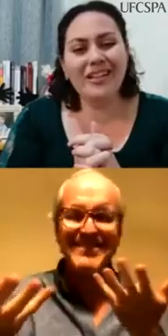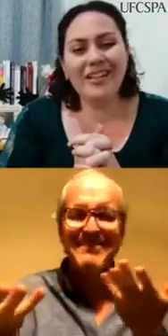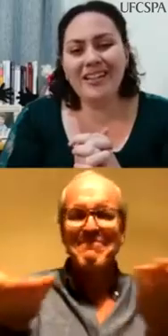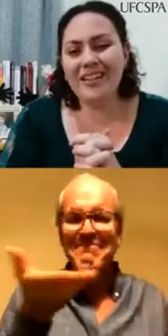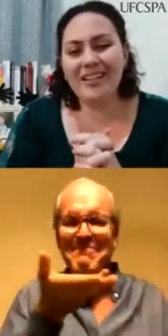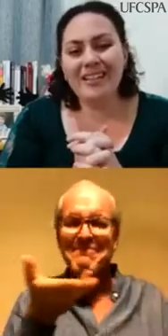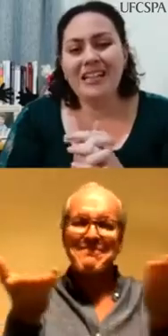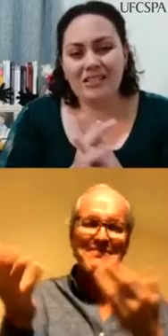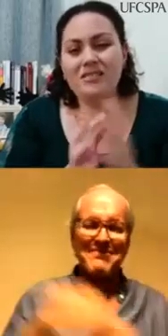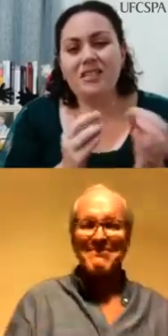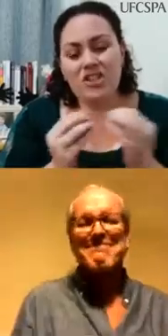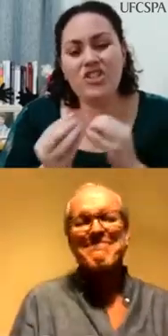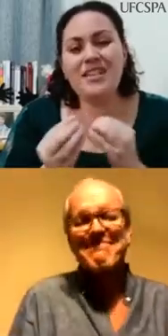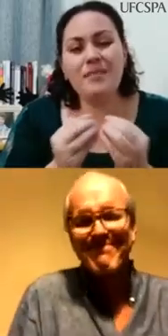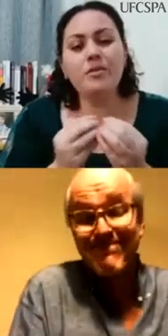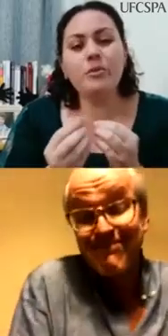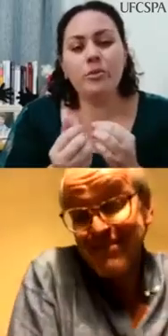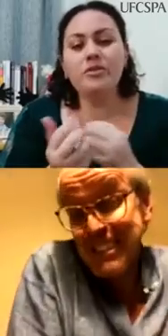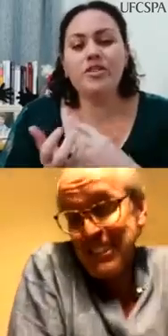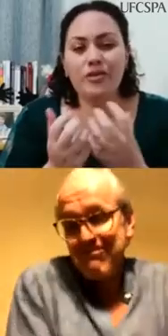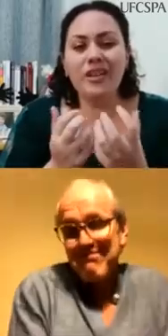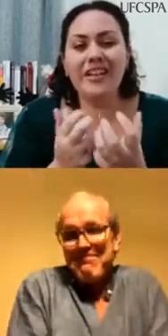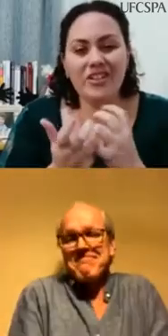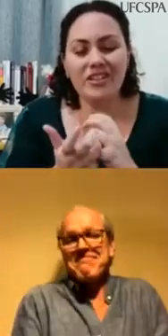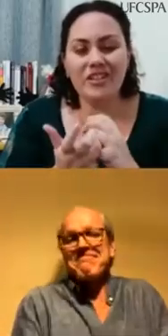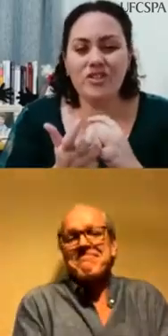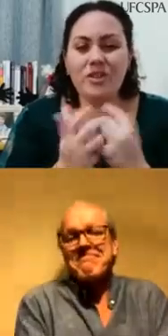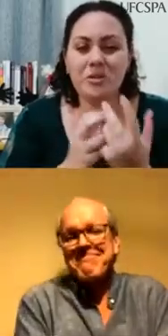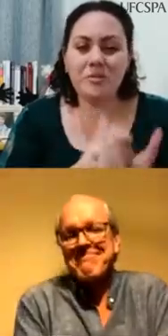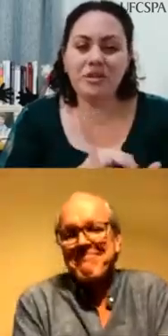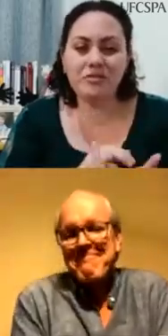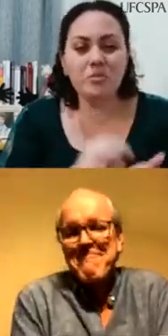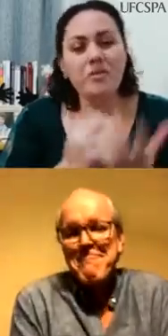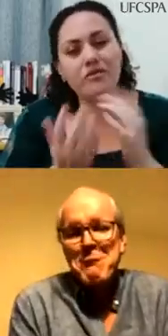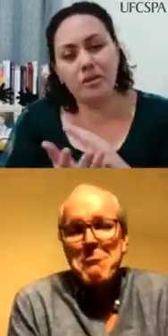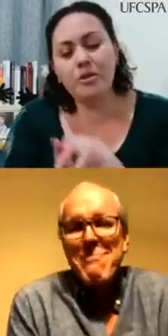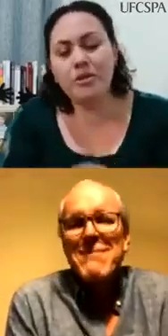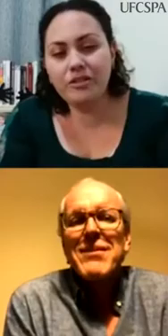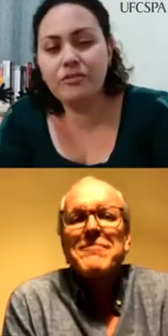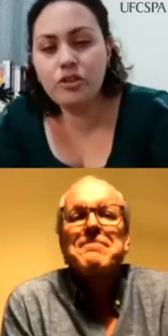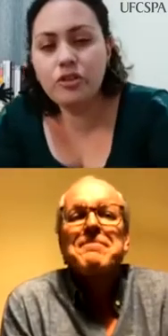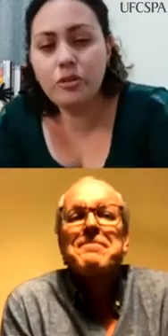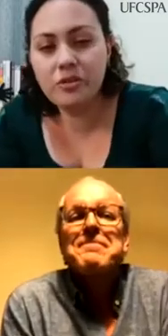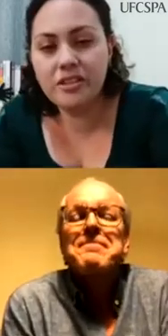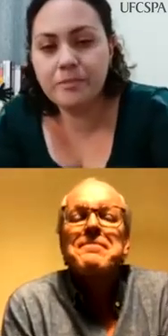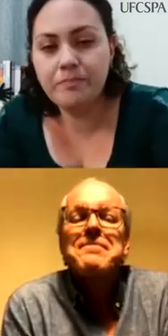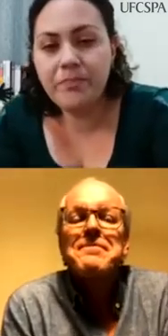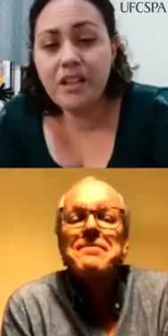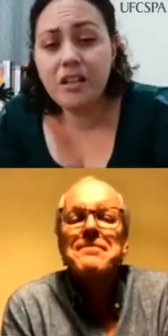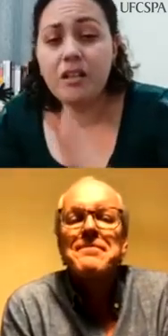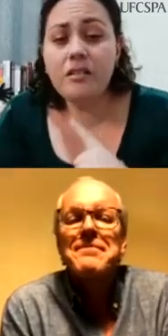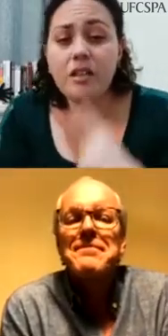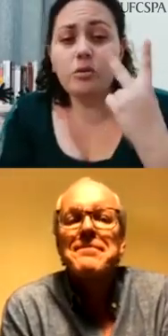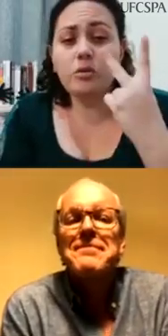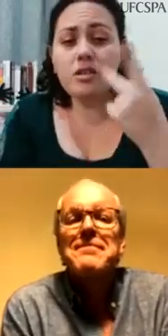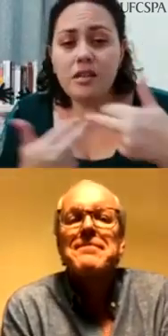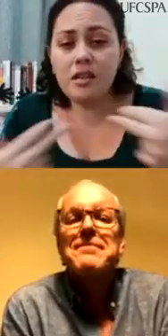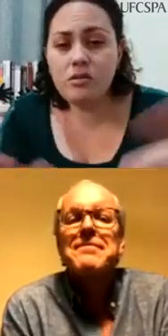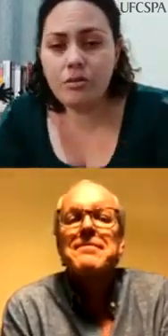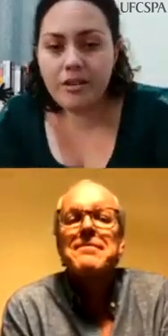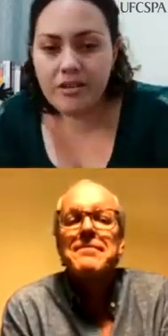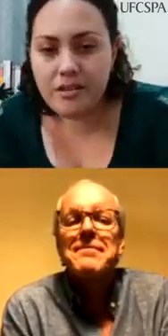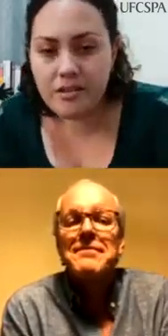momento a gente sabe o quanto é diferente, né? A gente é acostumado a viver de uma forma e agora vive de outra. Tem